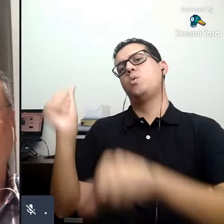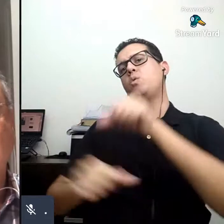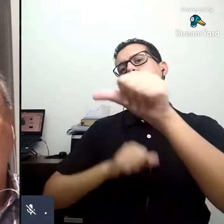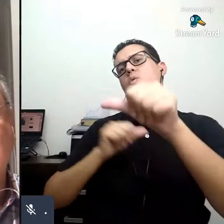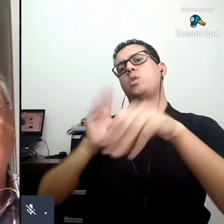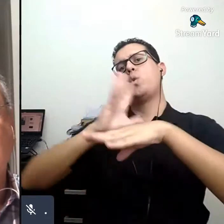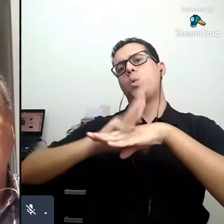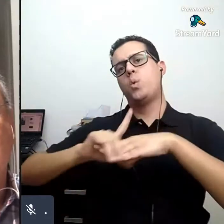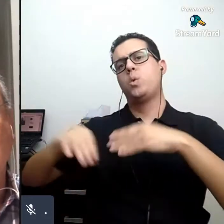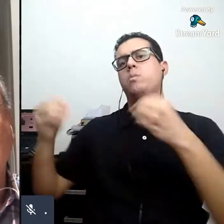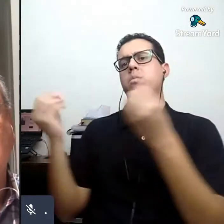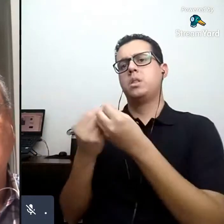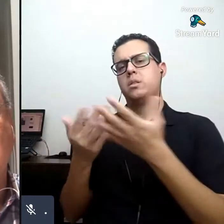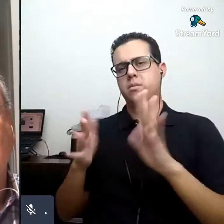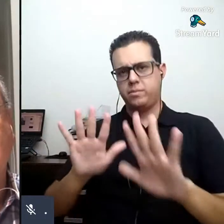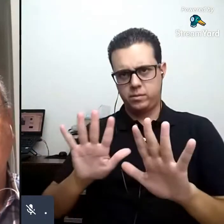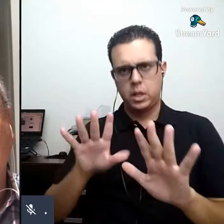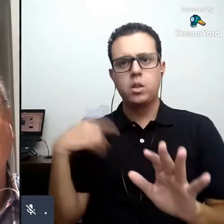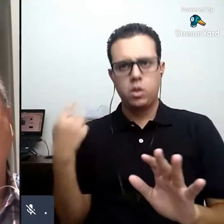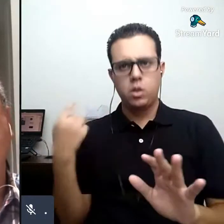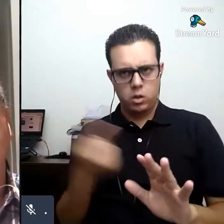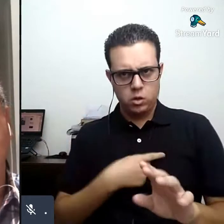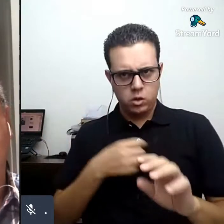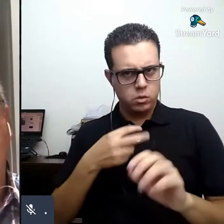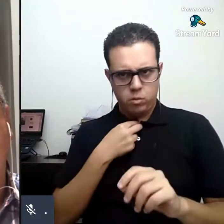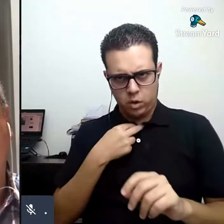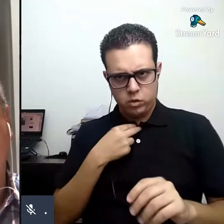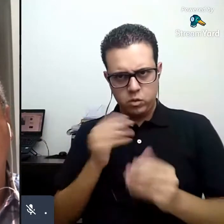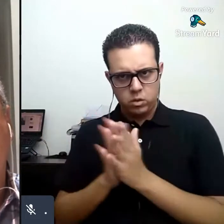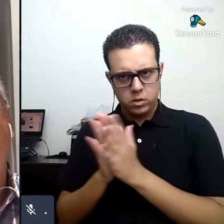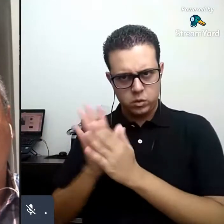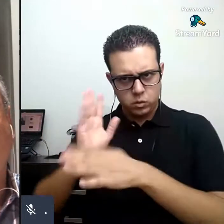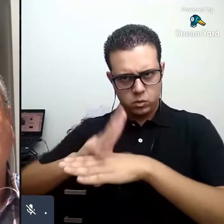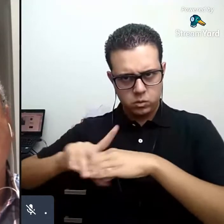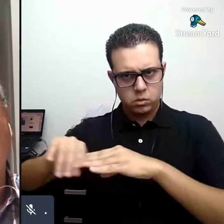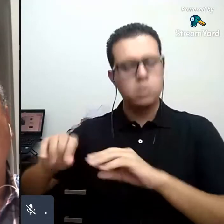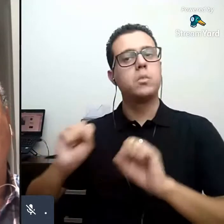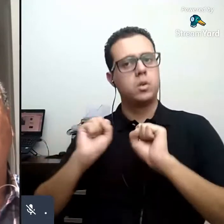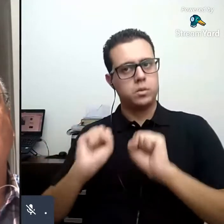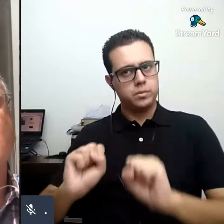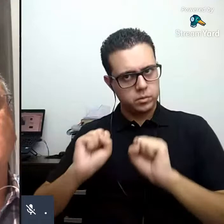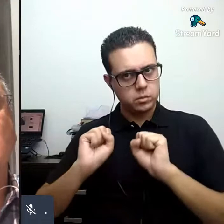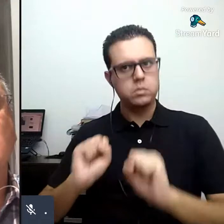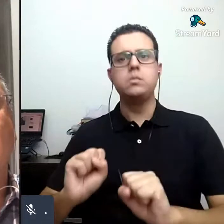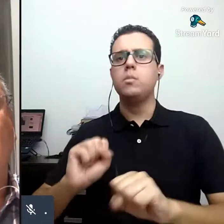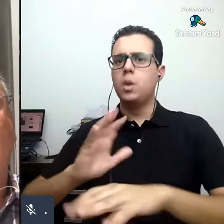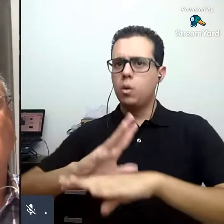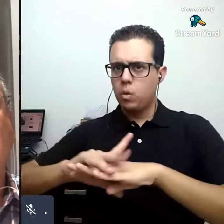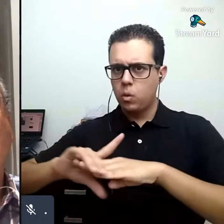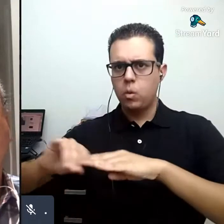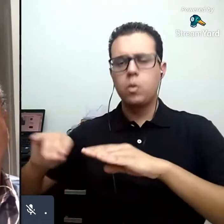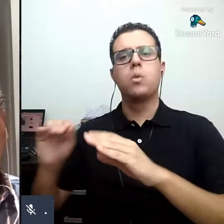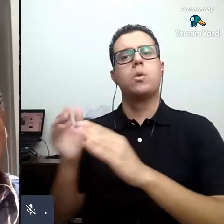não que não podemos fazer isto, pedir para que Ele modifique alguma coisa que nos